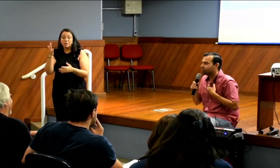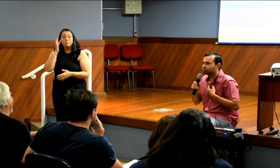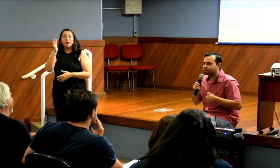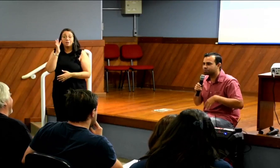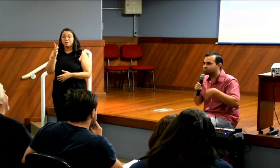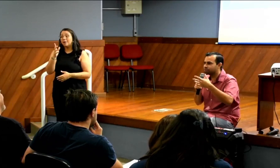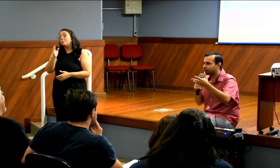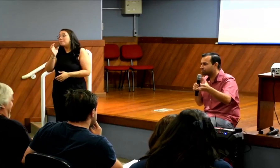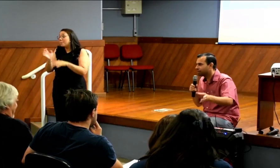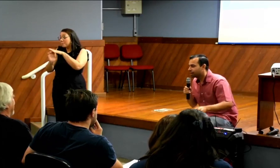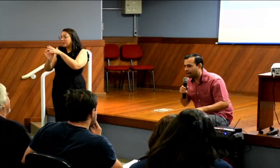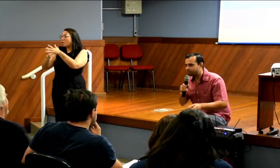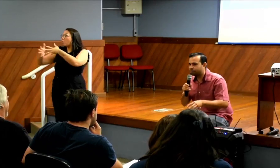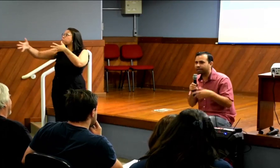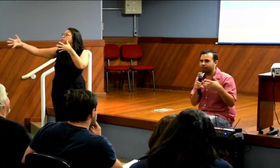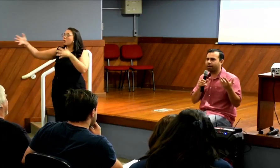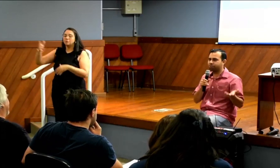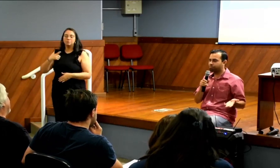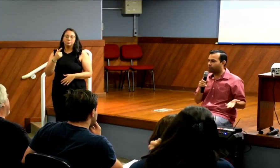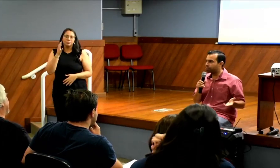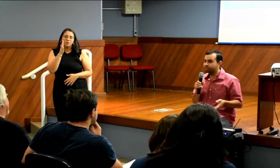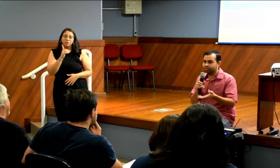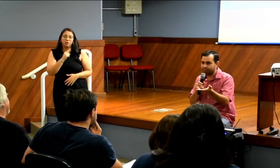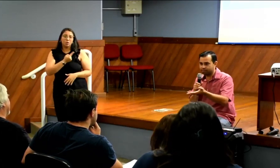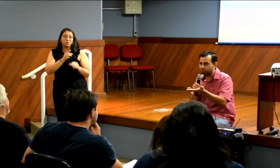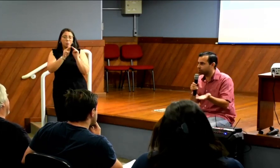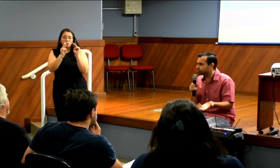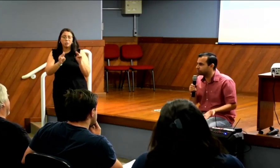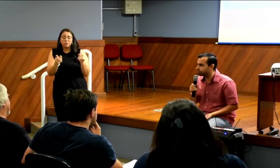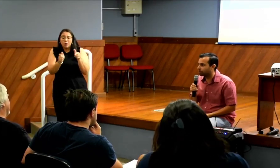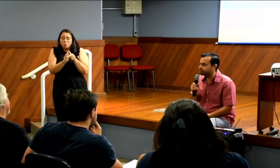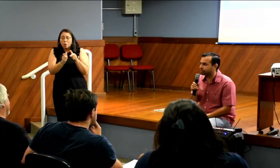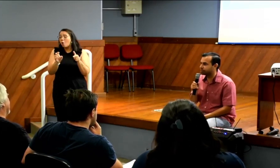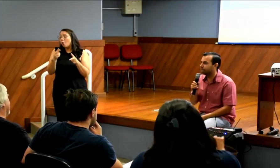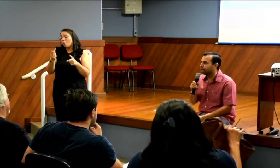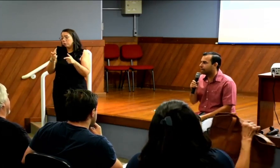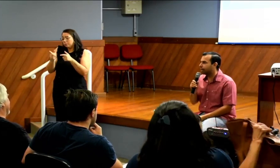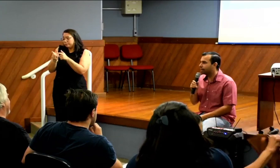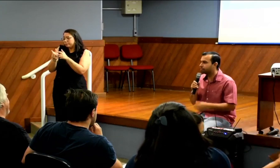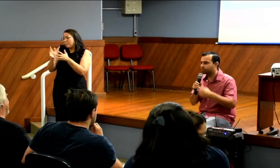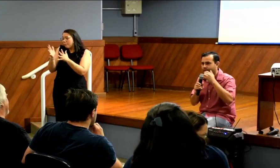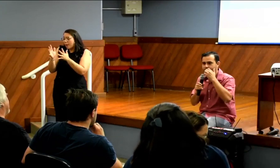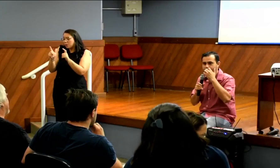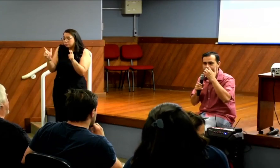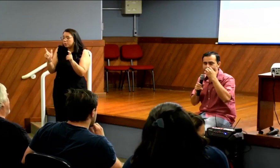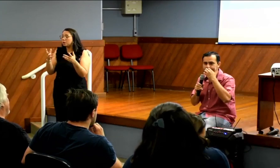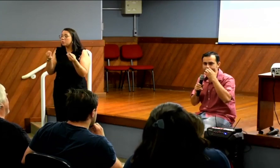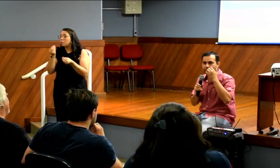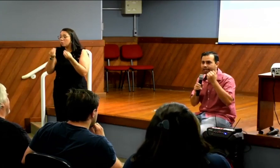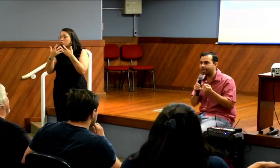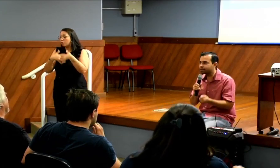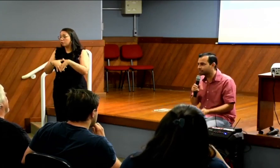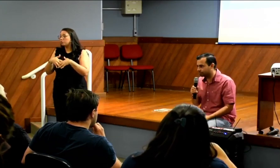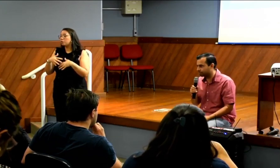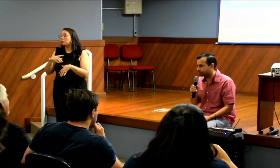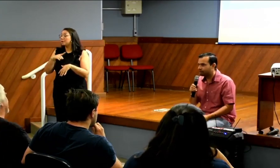nós, nos nossos museus, né, de pequeno, médio porte e às vezes museus de grande porte, né? Então, assim, esse processo de digitalização,